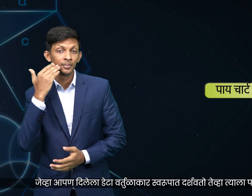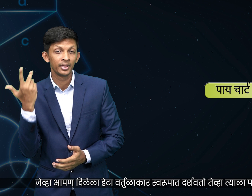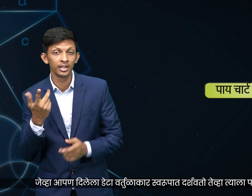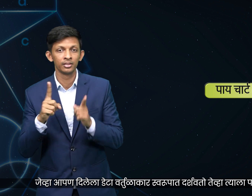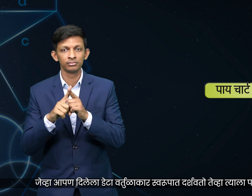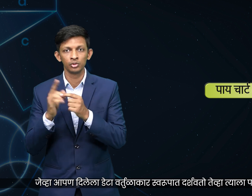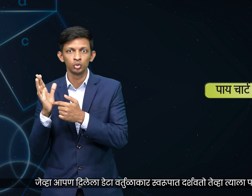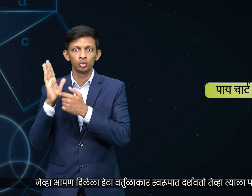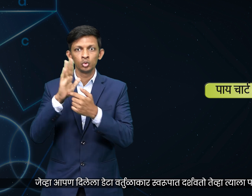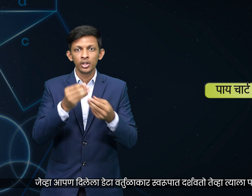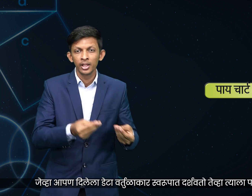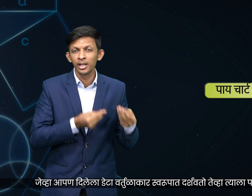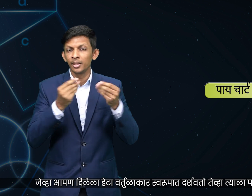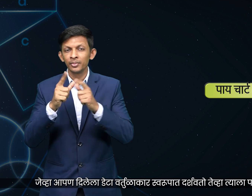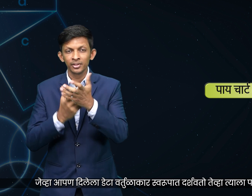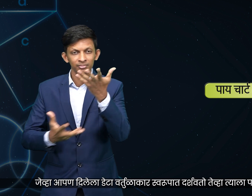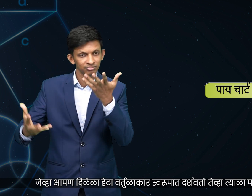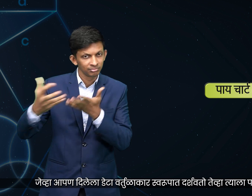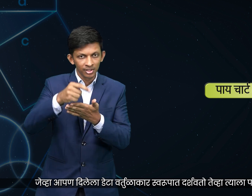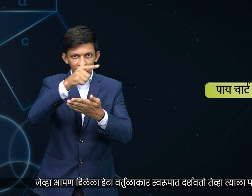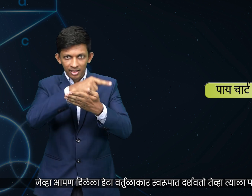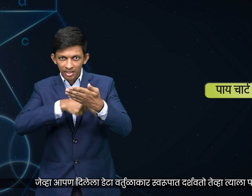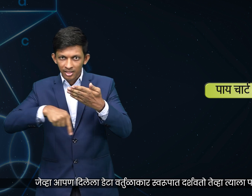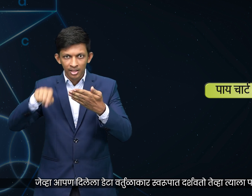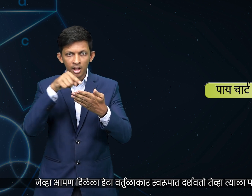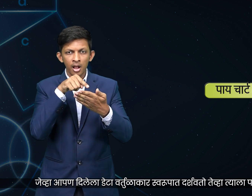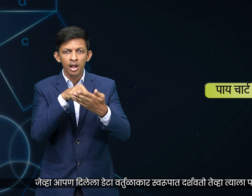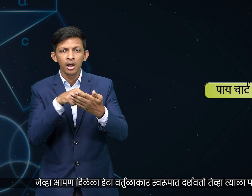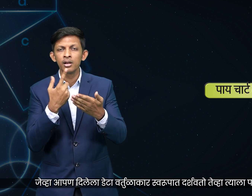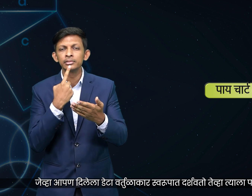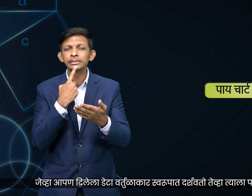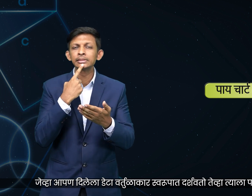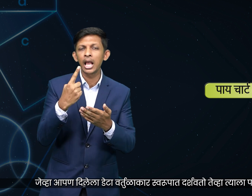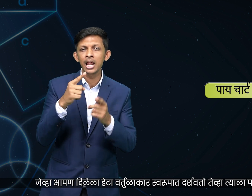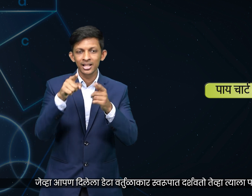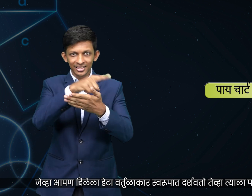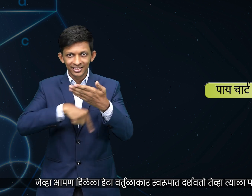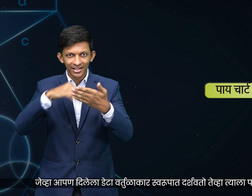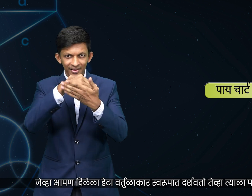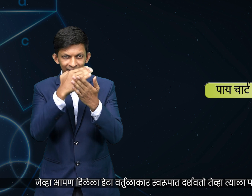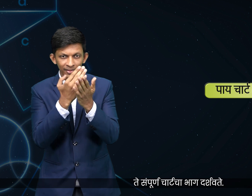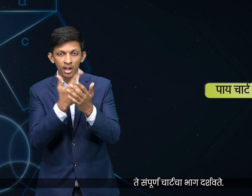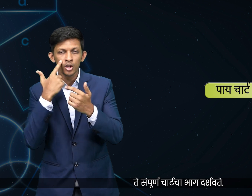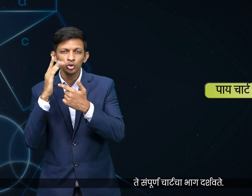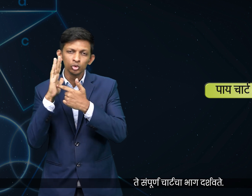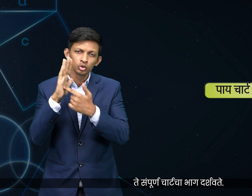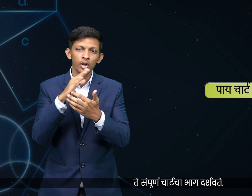जेव्हा आपण दिलेला डेटा वर्तुळाकार स्वरूपात दर्शवतो तेव्हा त्याला पाय चार्ट असे म्हणतात. ते संपूर्ण चार्टचा